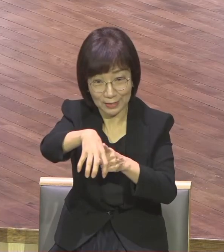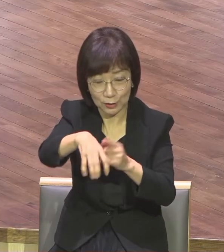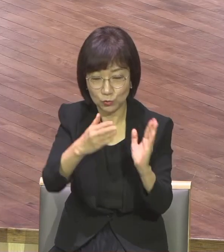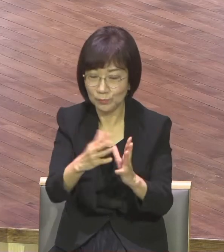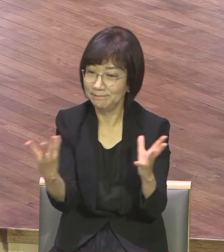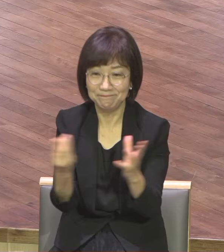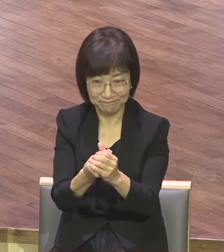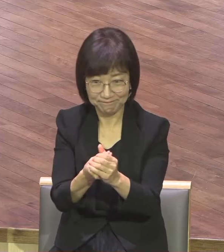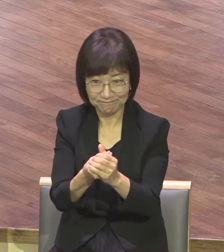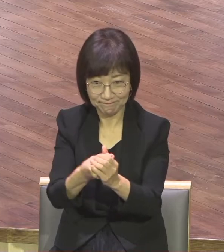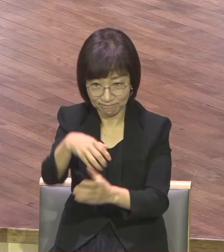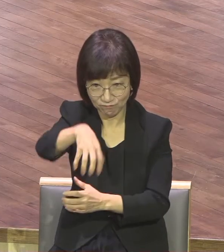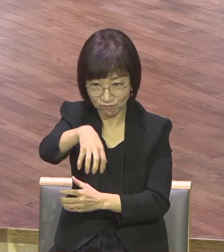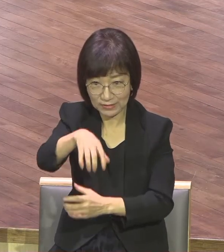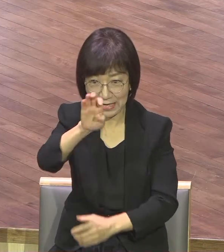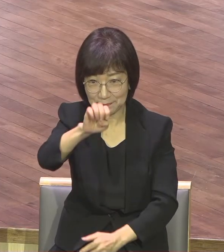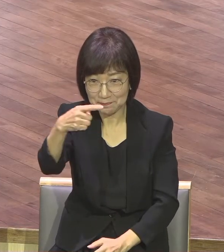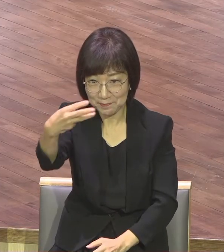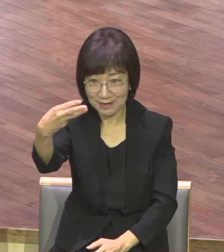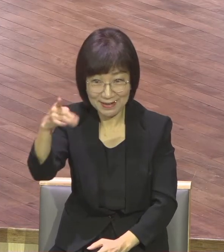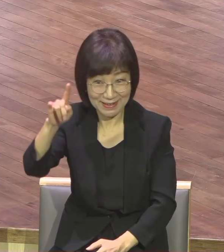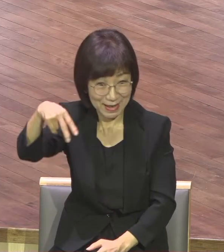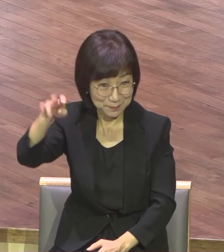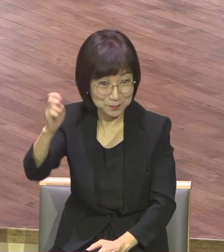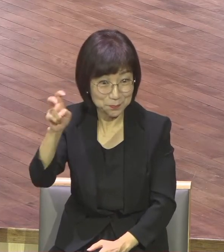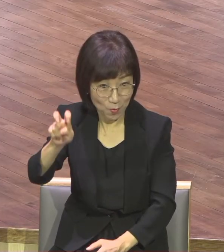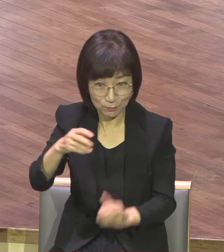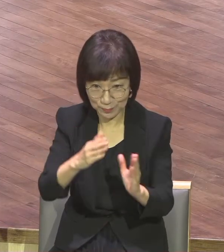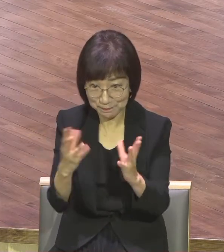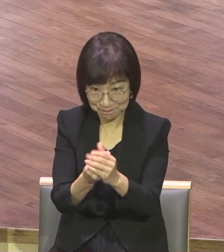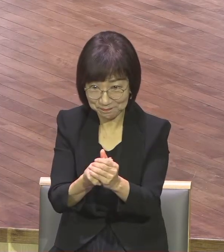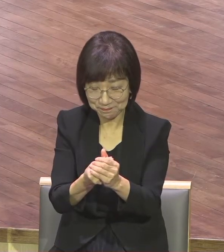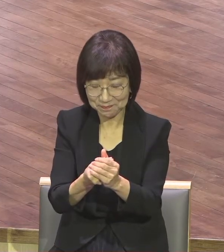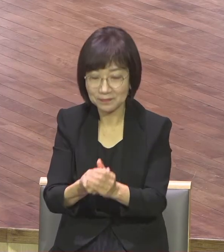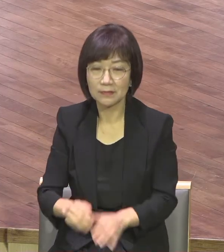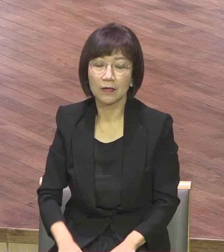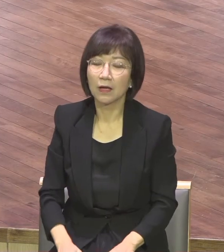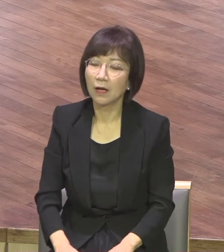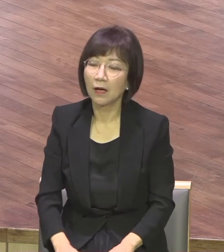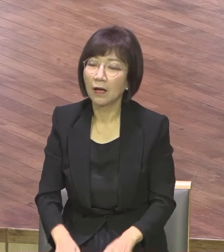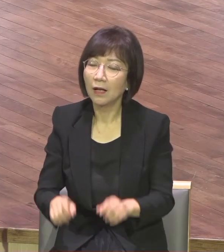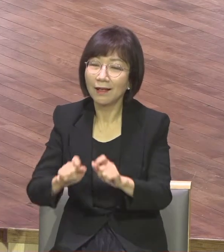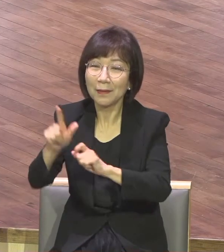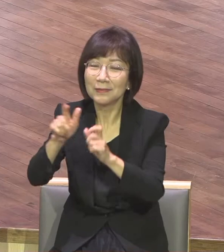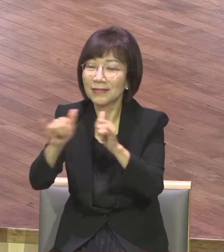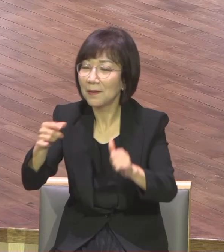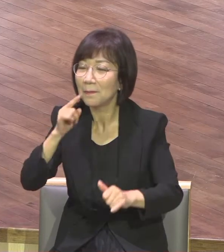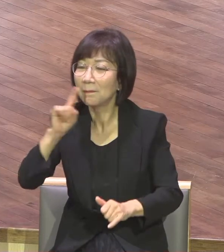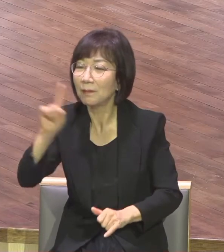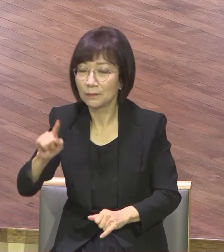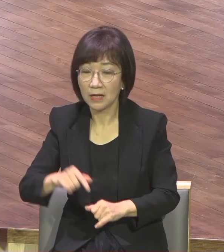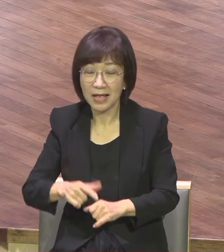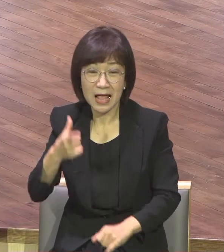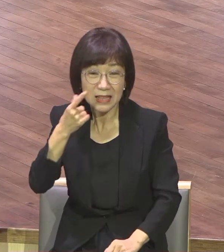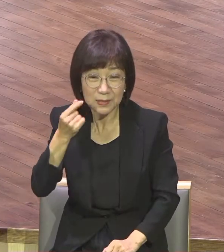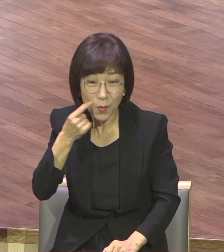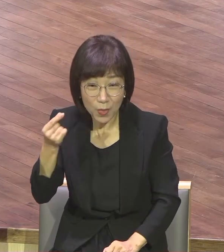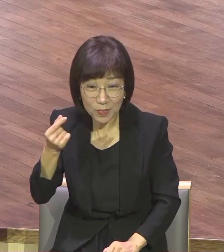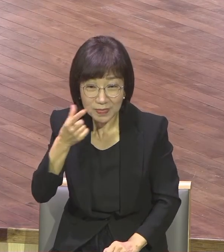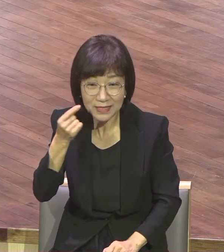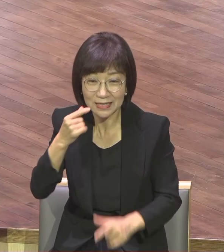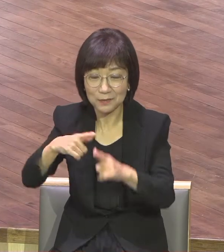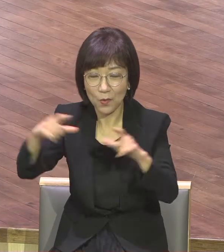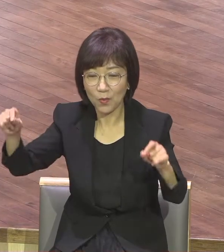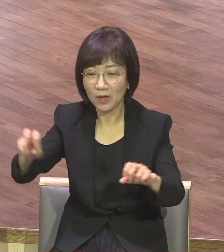말입니다. 흔히 일본을 선교사의 무덤이라 선교사가 선교가 안 되기 때문에 다